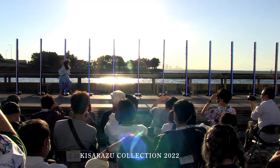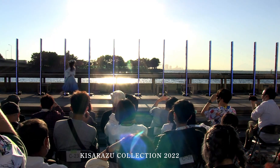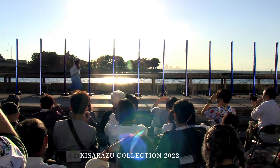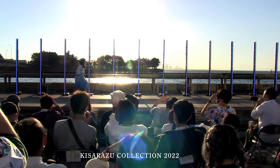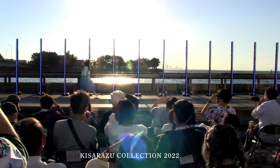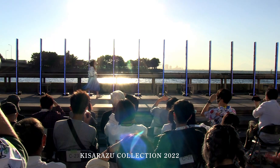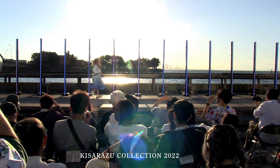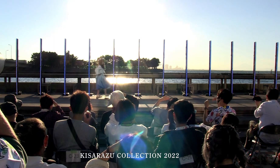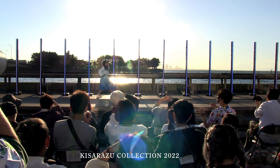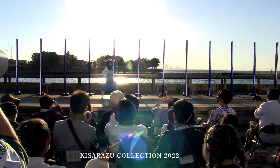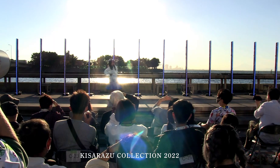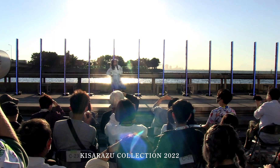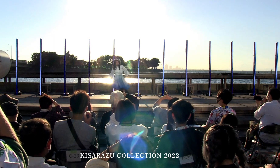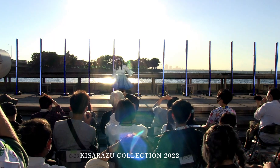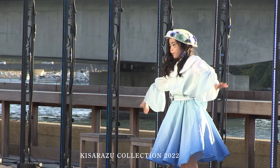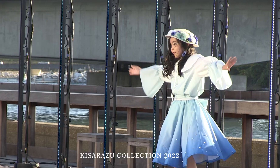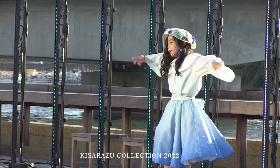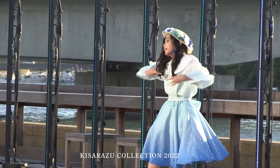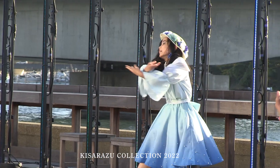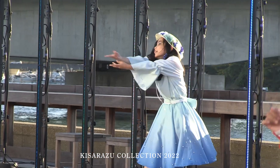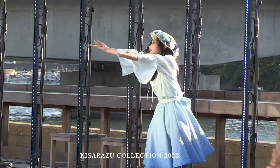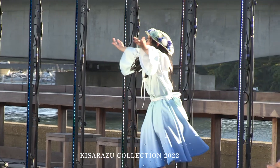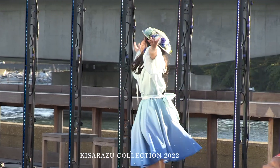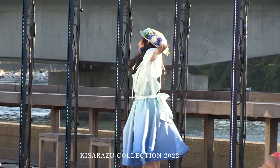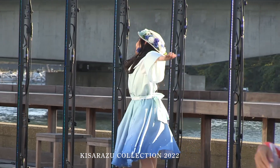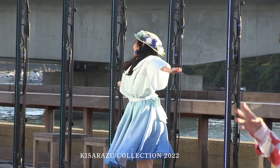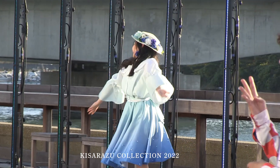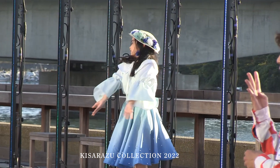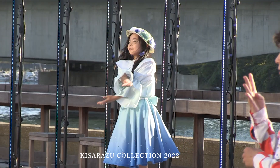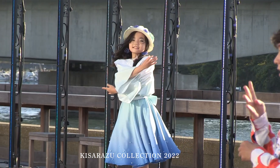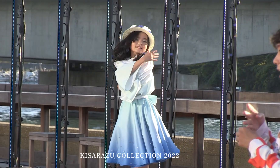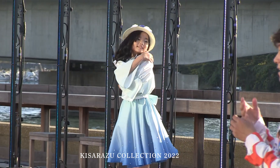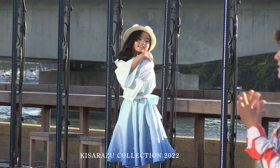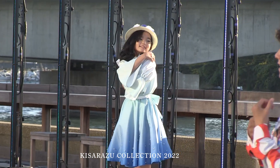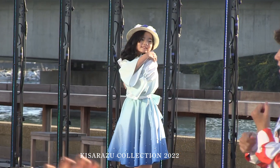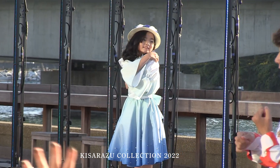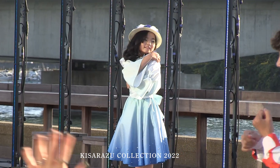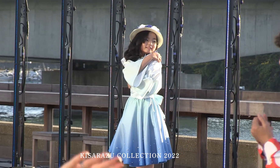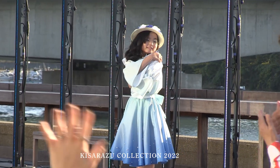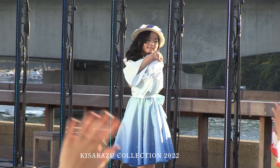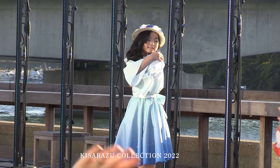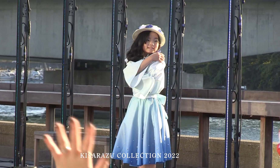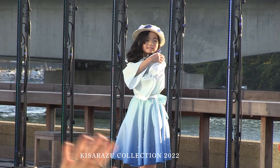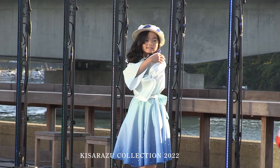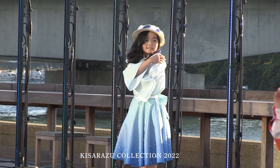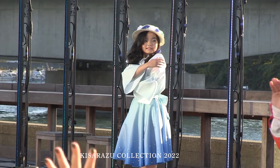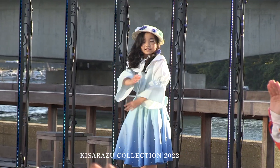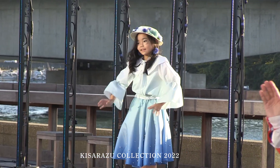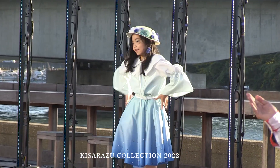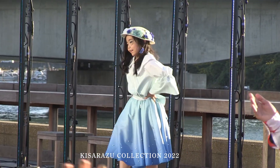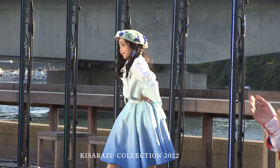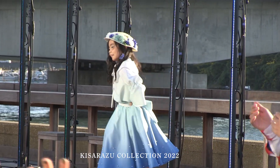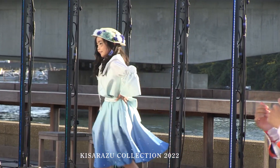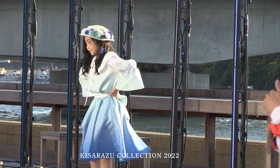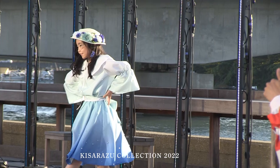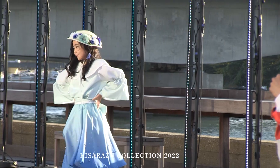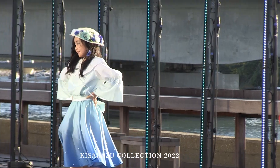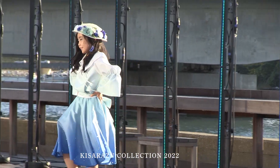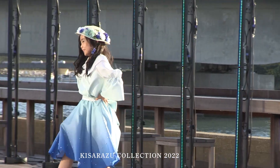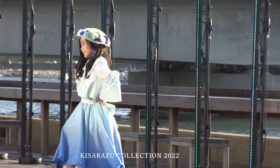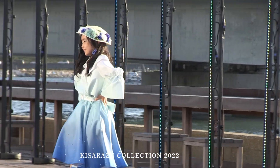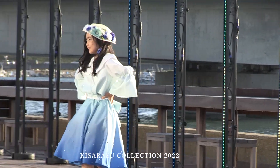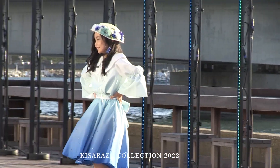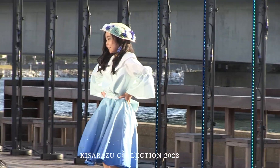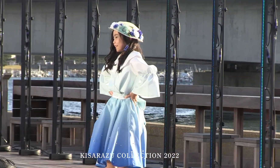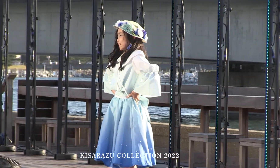小学校4年生。緊張するけど頑張ってレッツトライします。